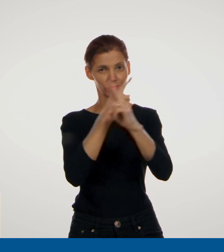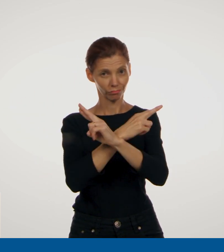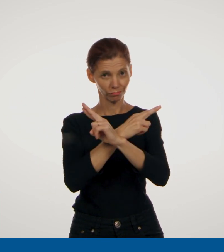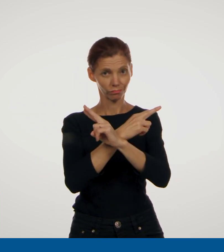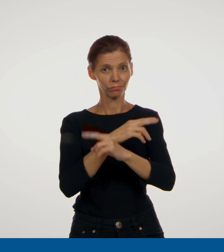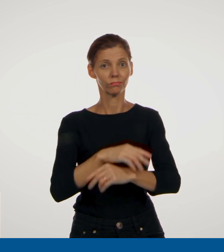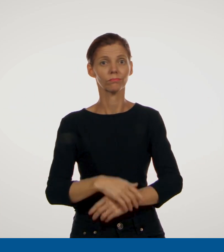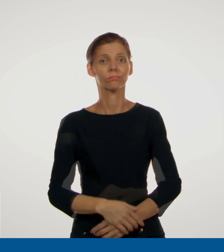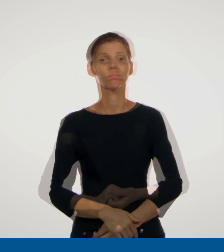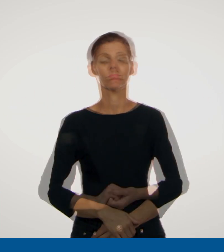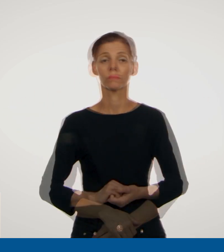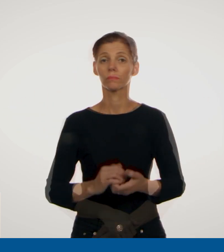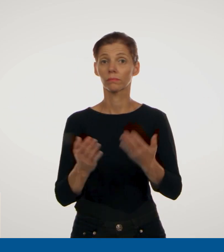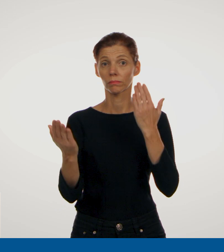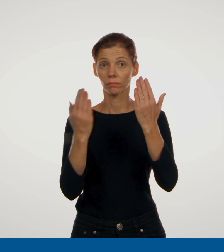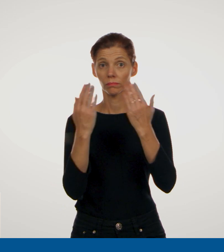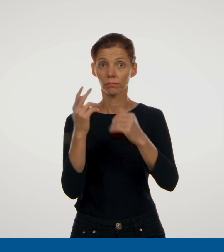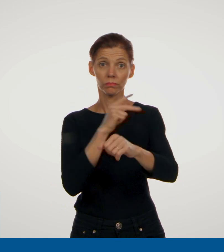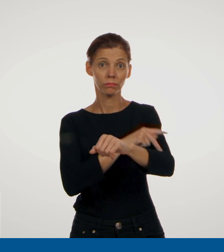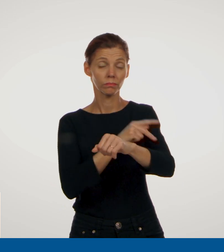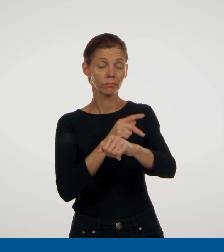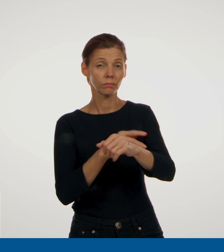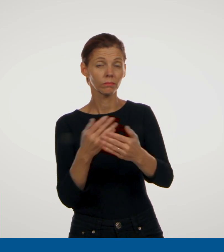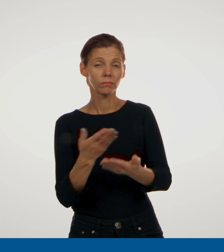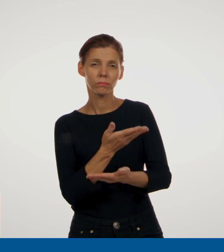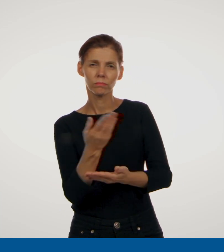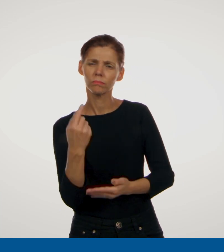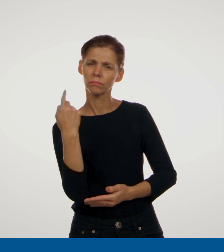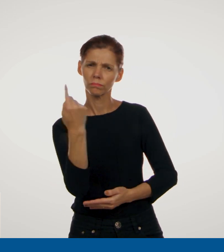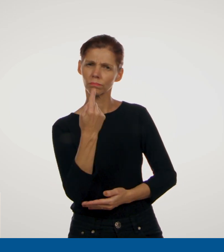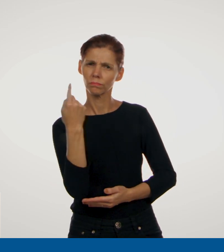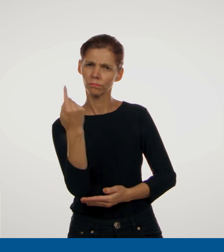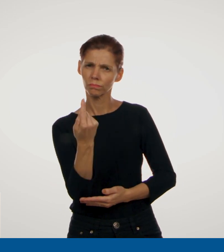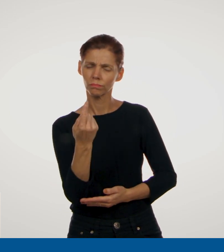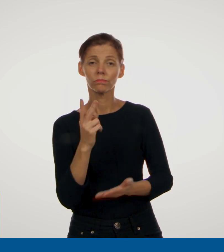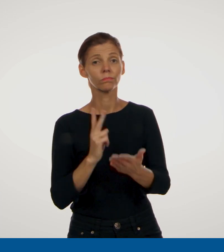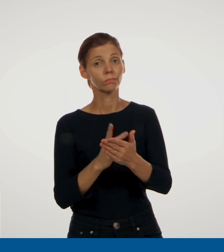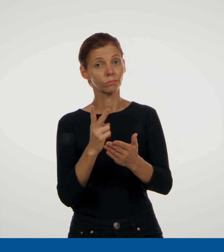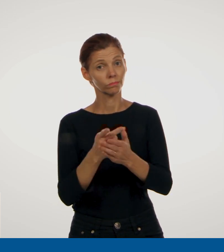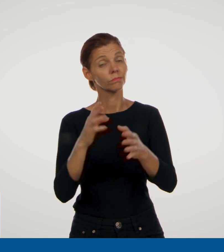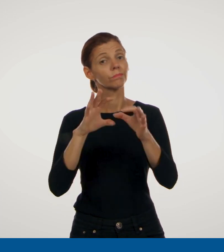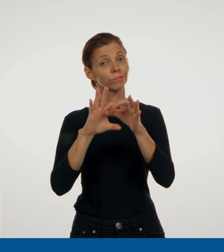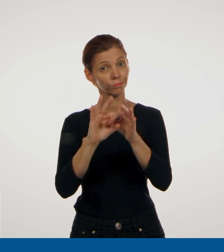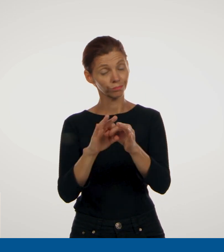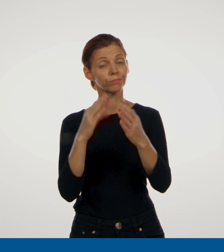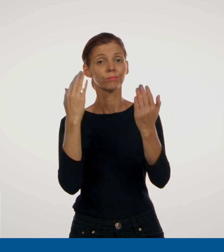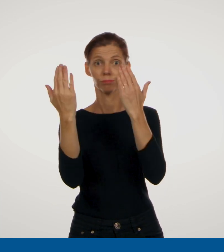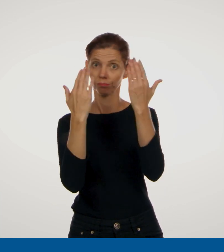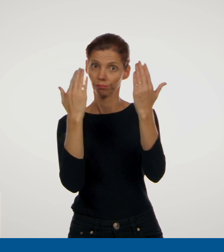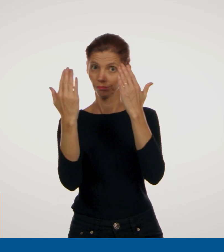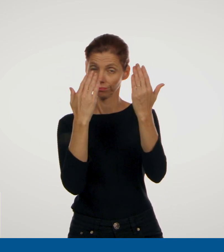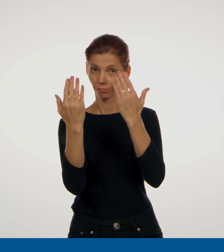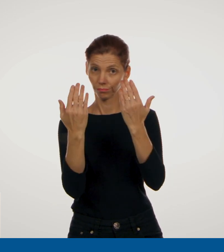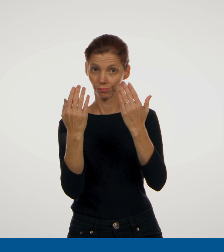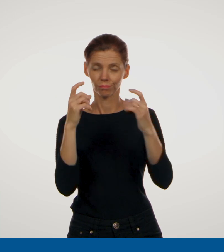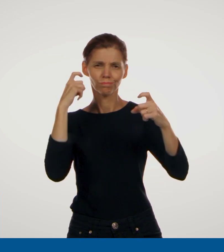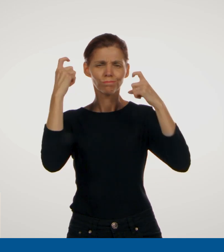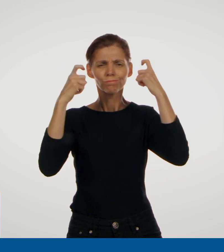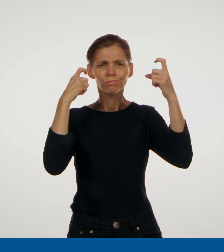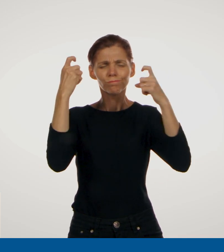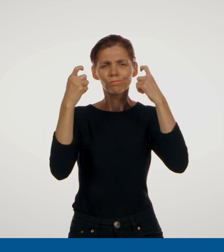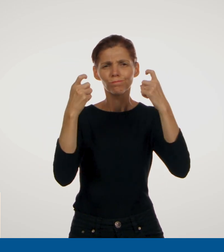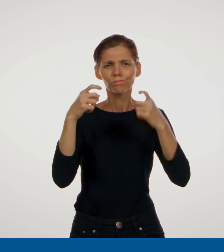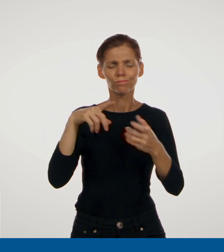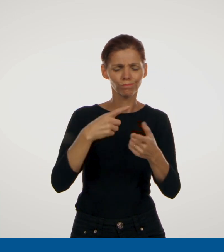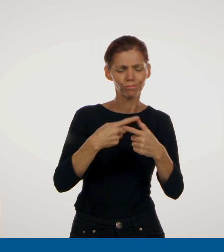inter-relação. A psicopedagogia, como área independente, estará sempre vinculada à psicologia. Ocupar-se